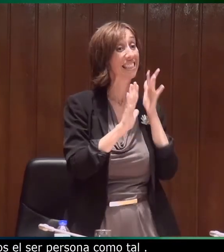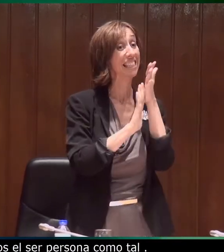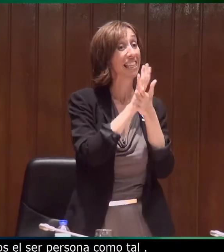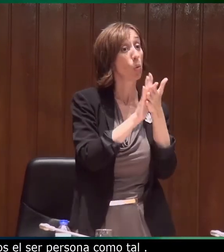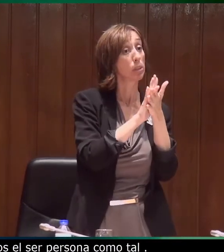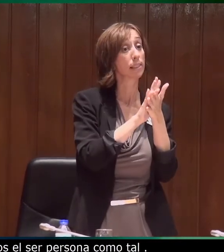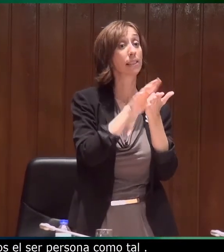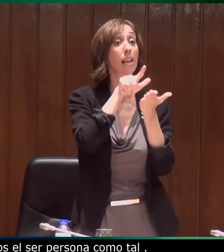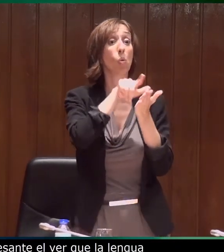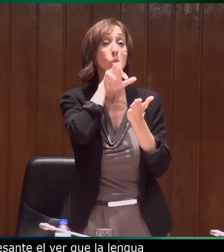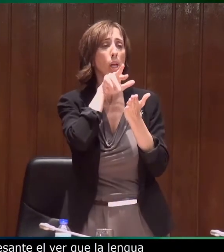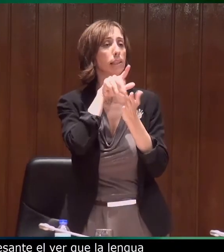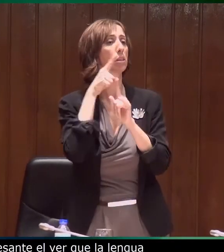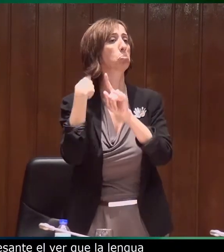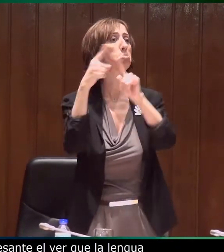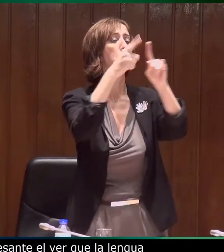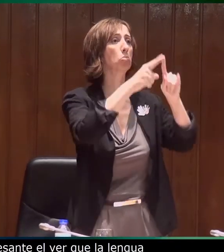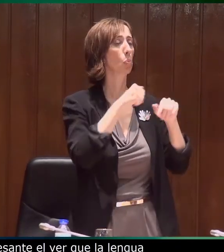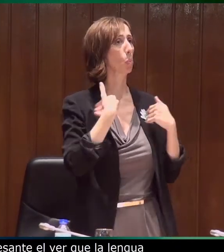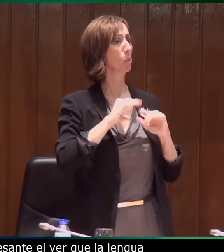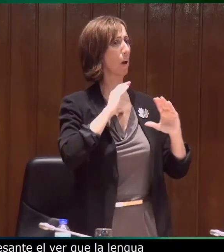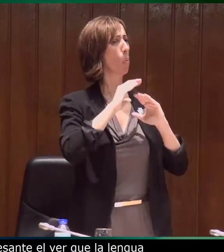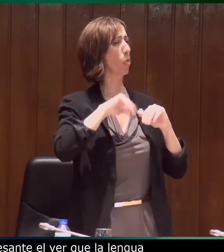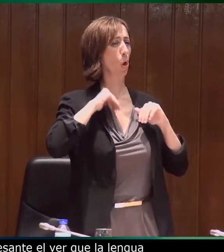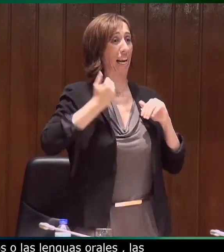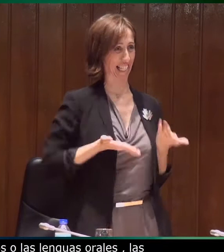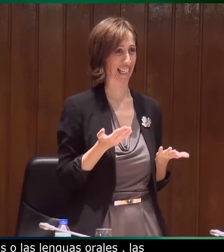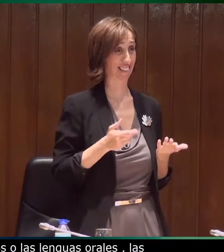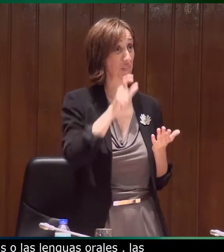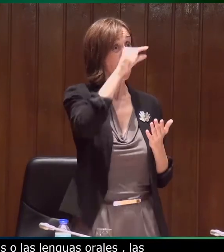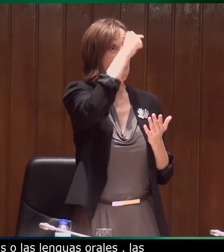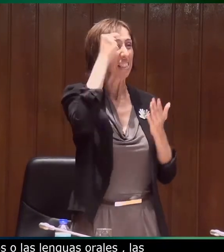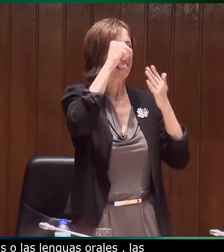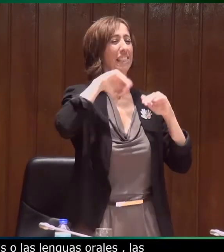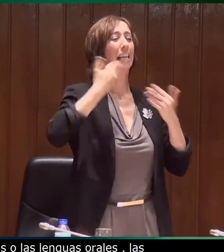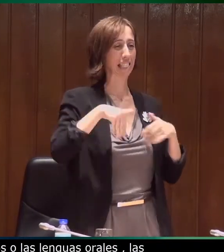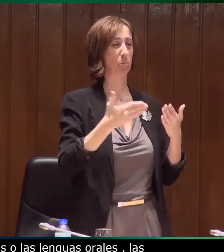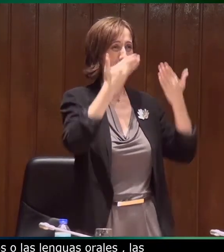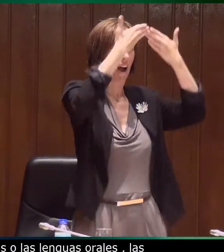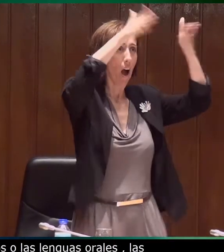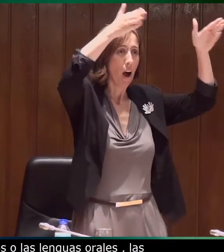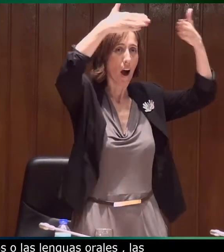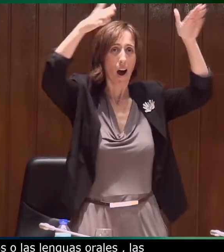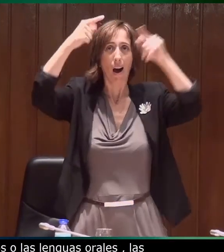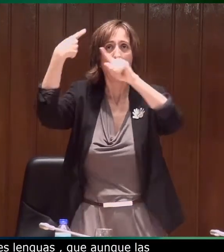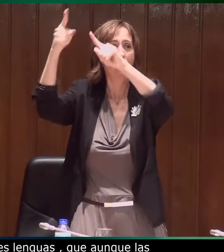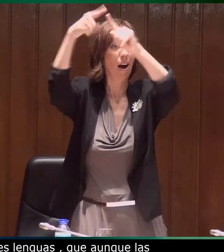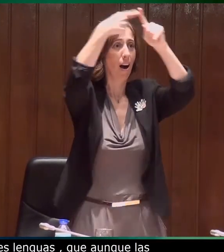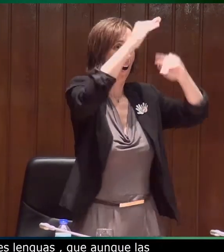las personas humanas tenemos rasgos similares el hecho de la comunicación y de la lengua nos enriquece más nos Abre muchas